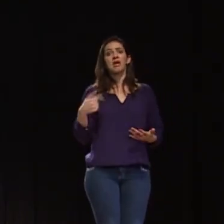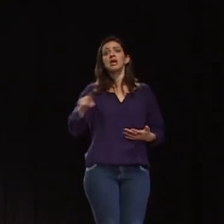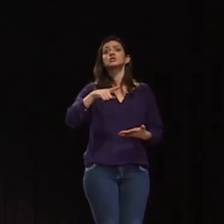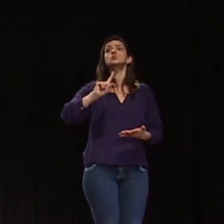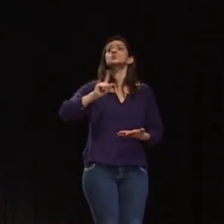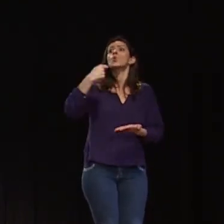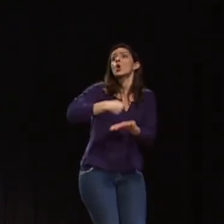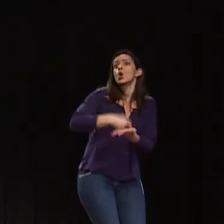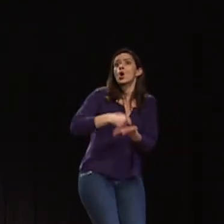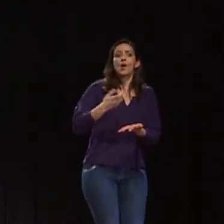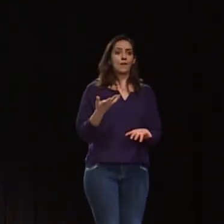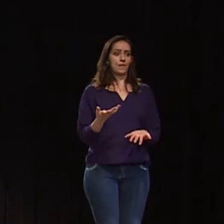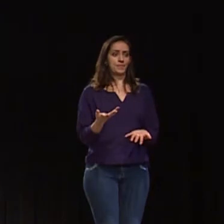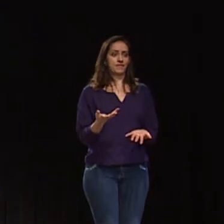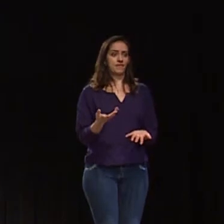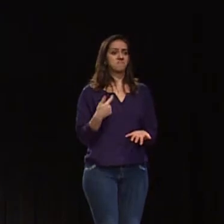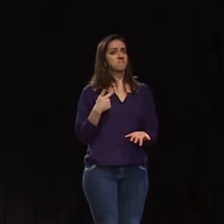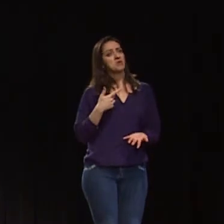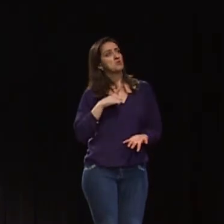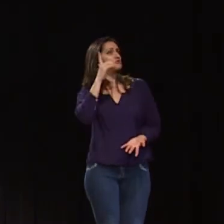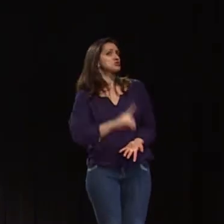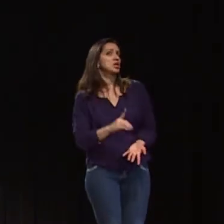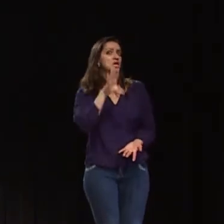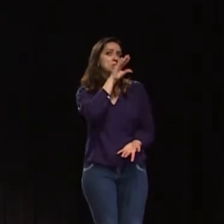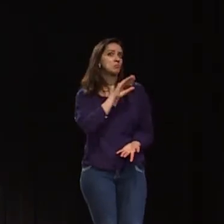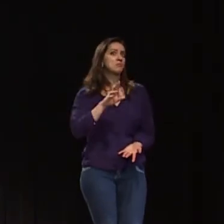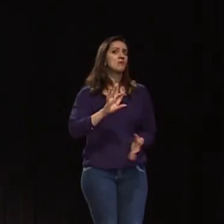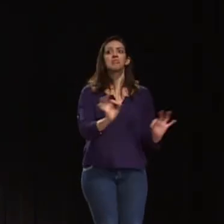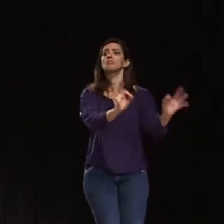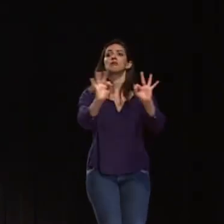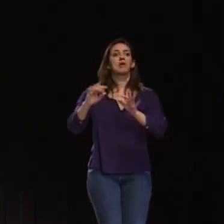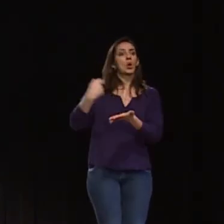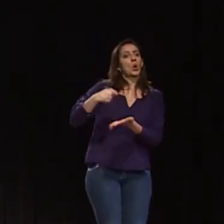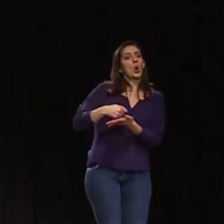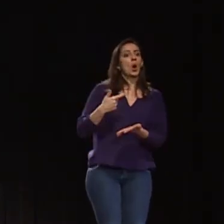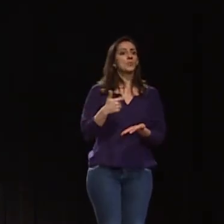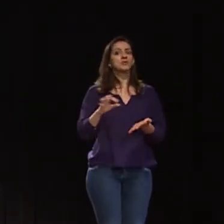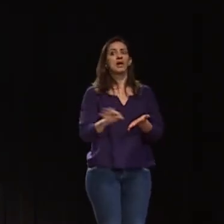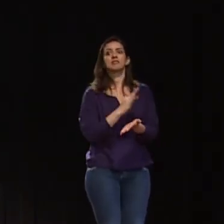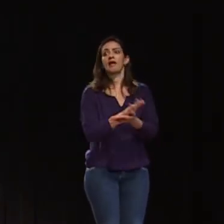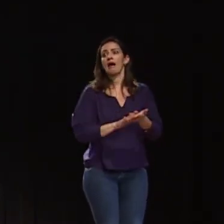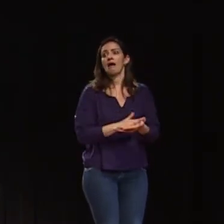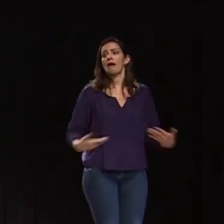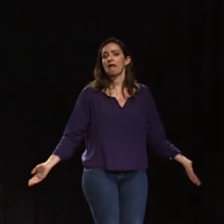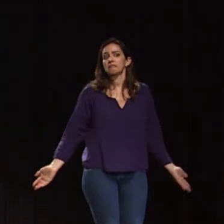né, eu não sou obrigada a usar a língua de sinais, é o meu direito de falar, ninguém me obriga, então não tem nada, não tem